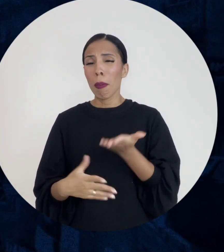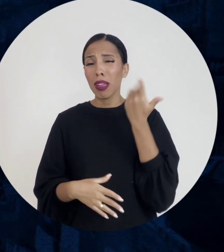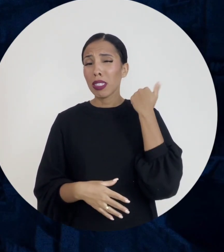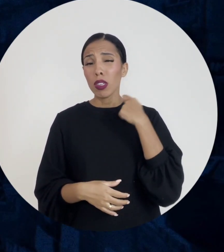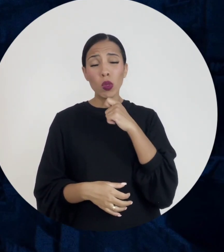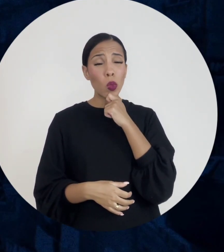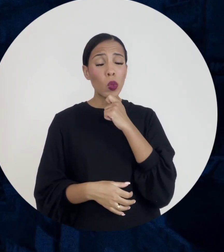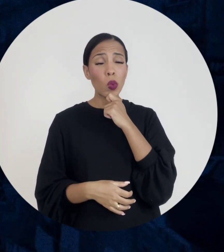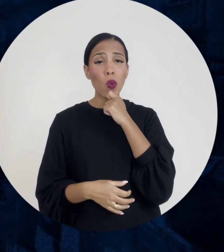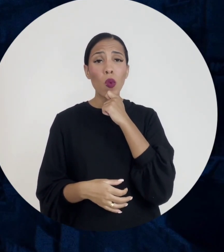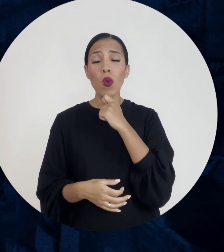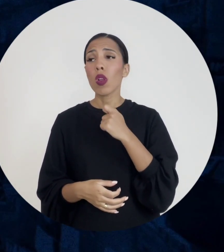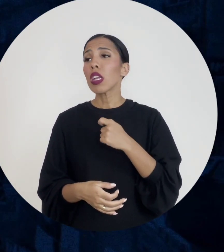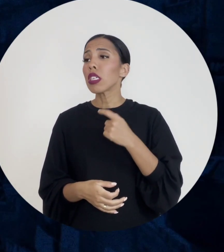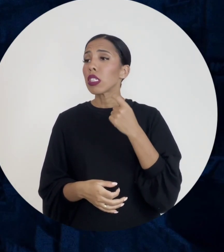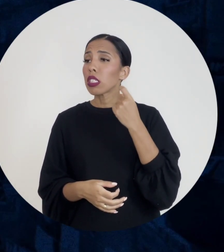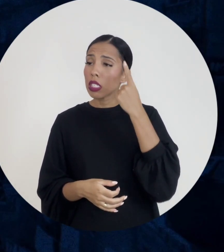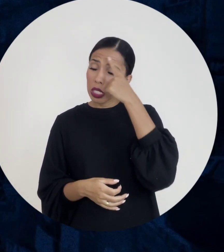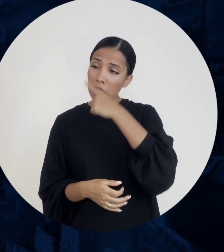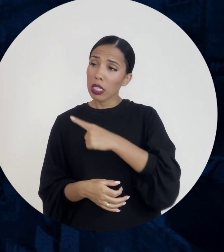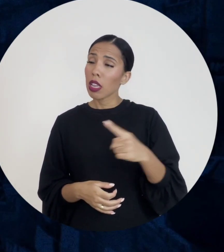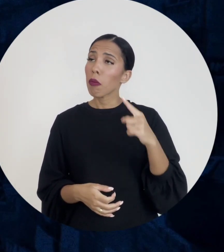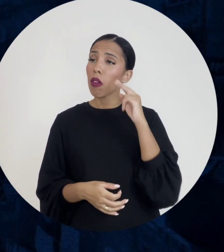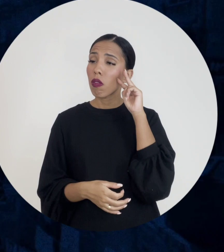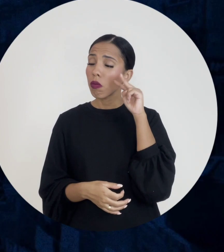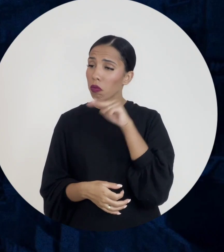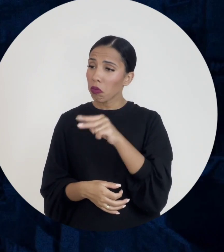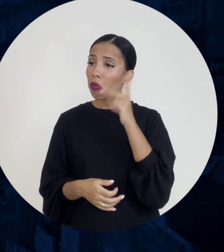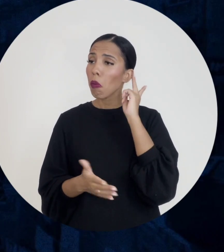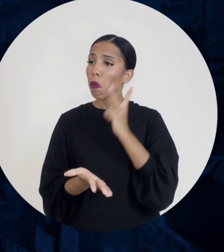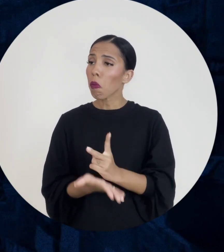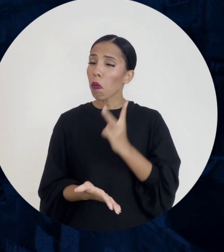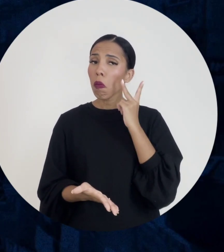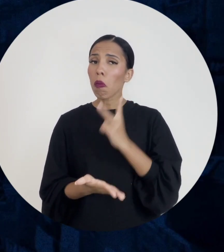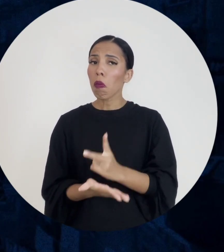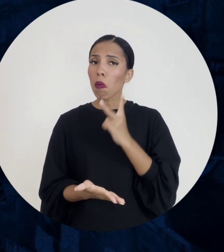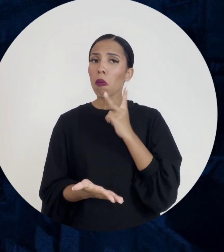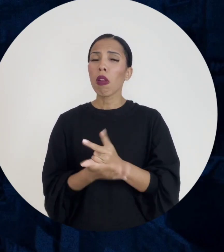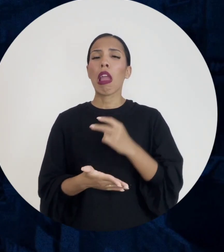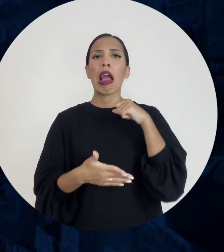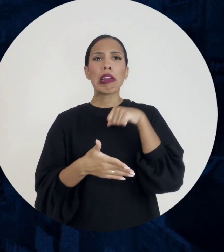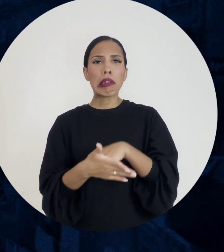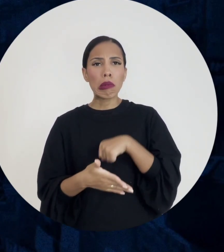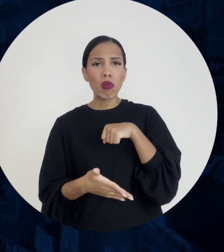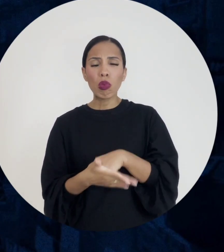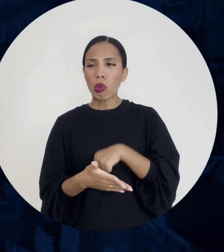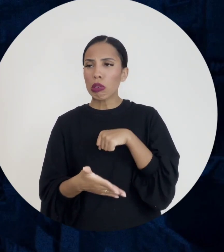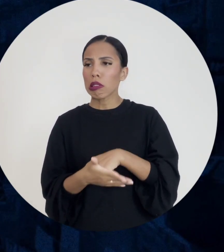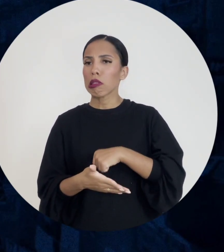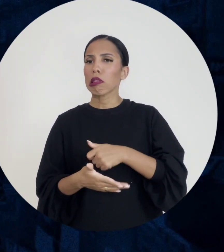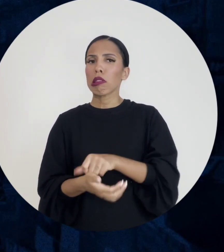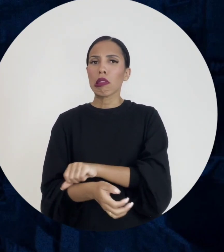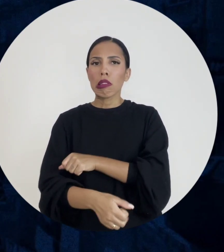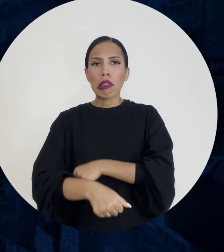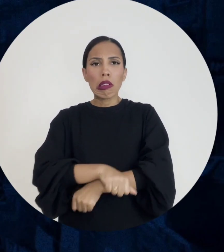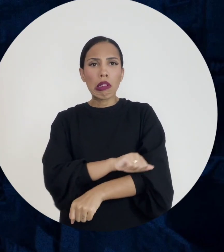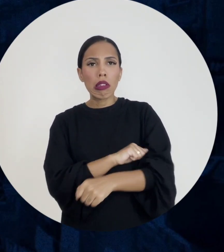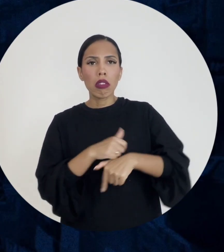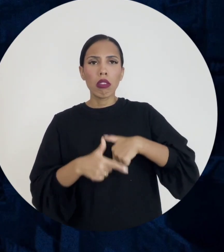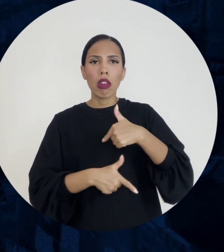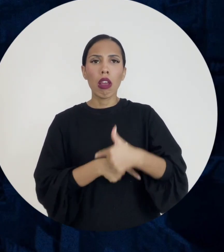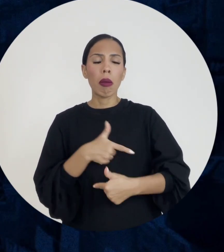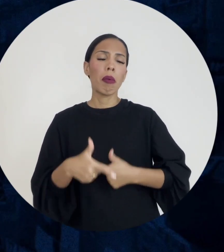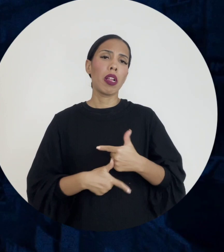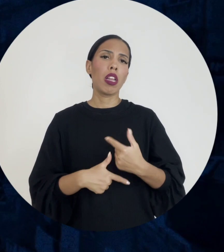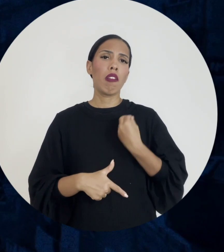pessoas naquela mesma luta, né? Tinha essa convivência, né? Mas para a criança tudo é festa, né? Tudo é